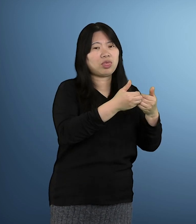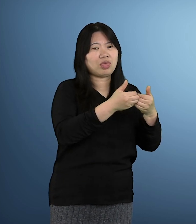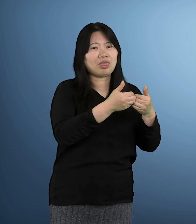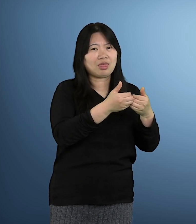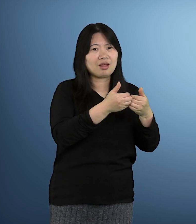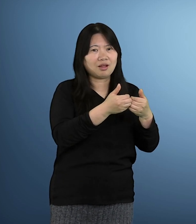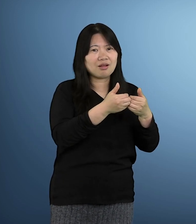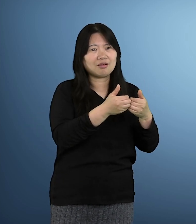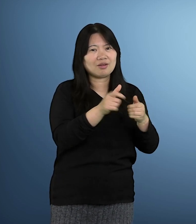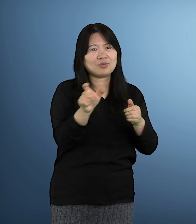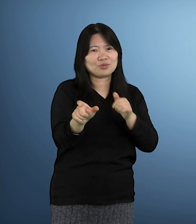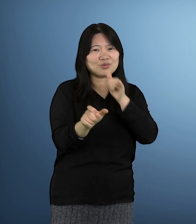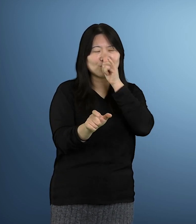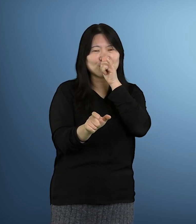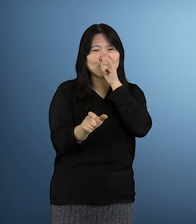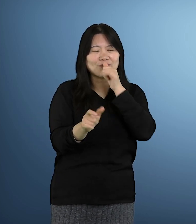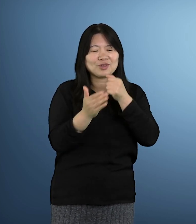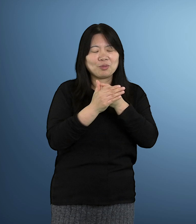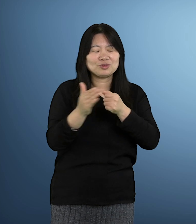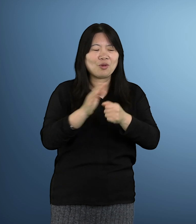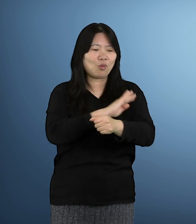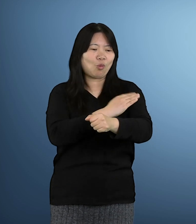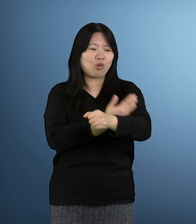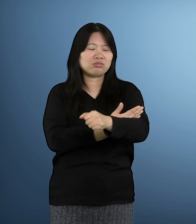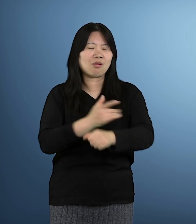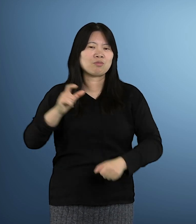그러니까 어마어마한 고난의